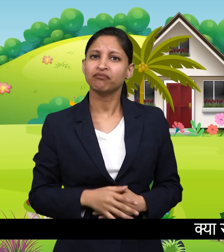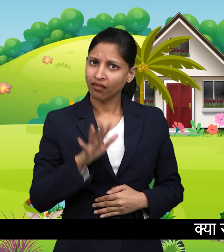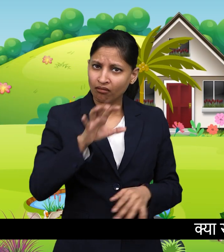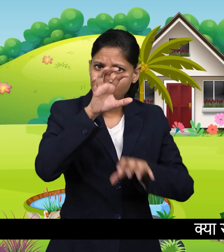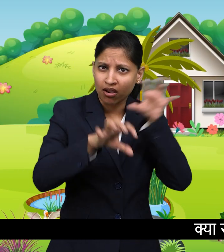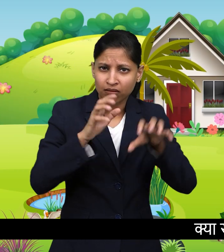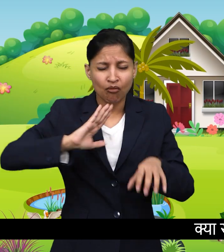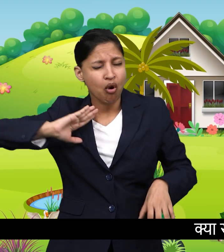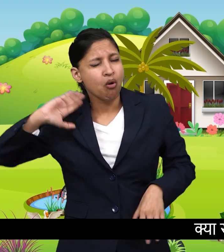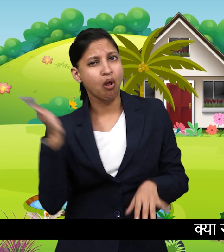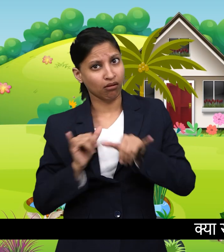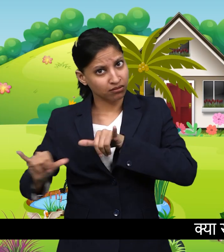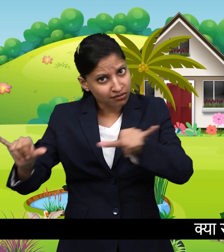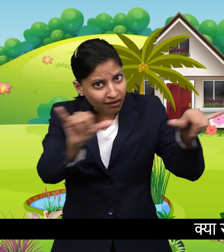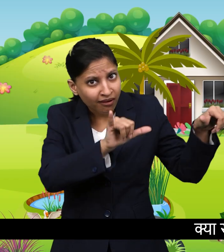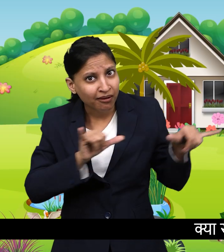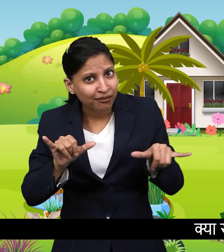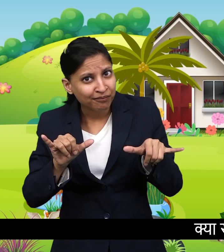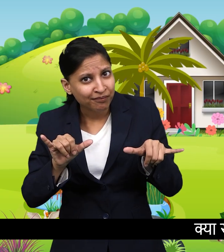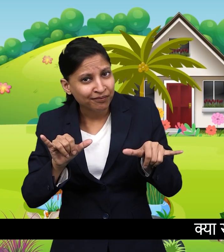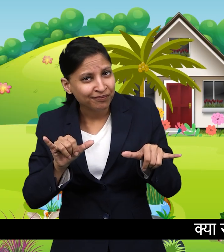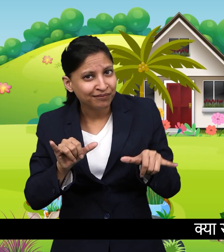क्या सभी जानवर एक जैसे होते हैं?